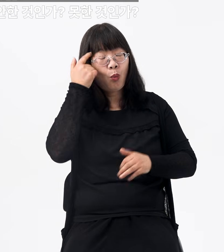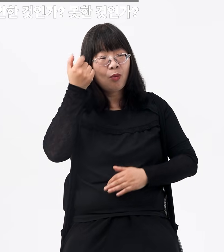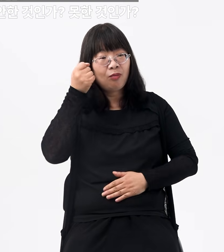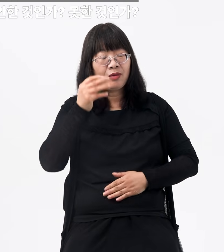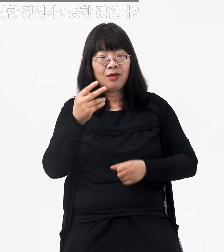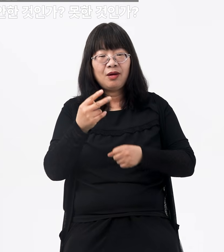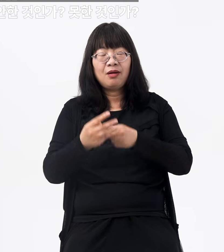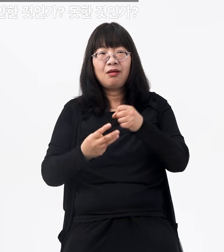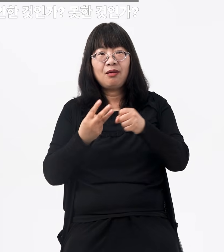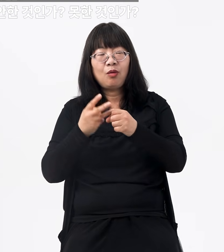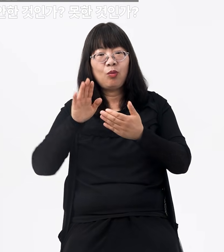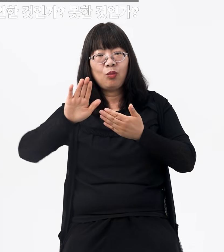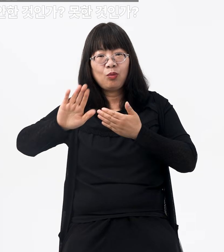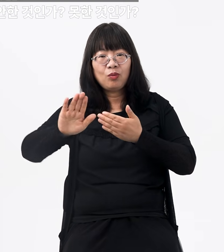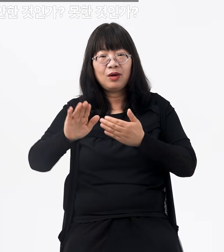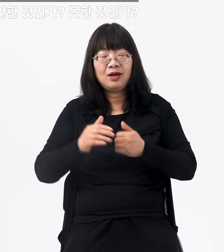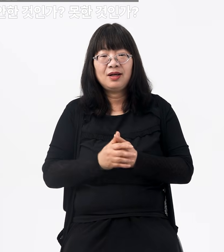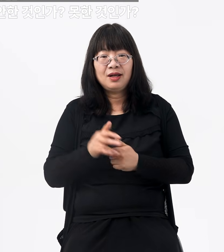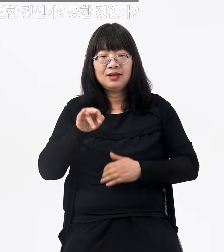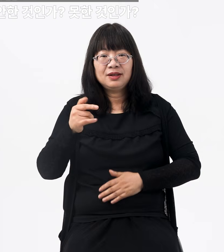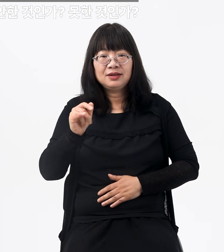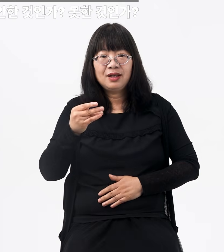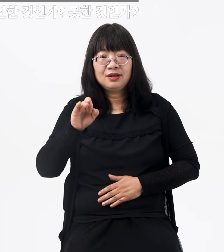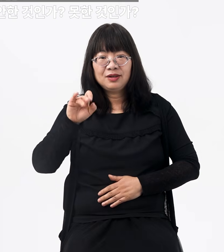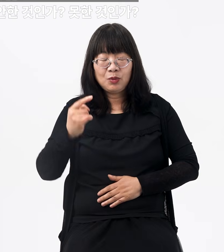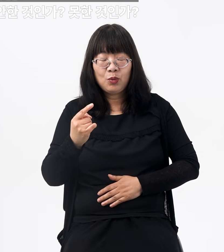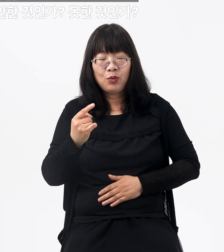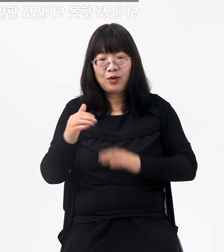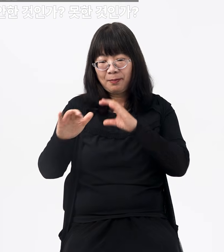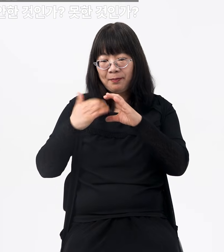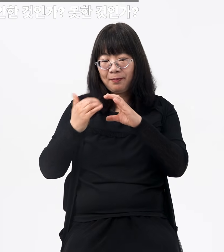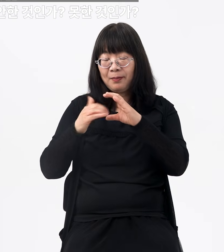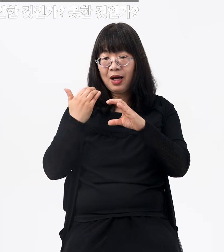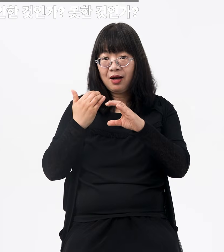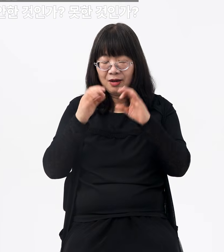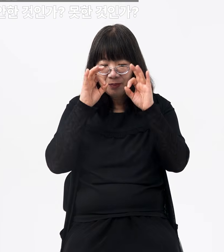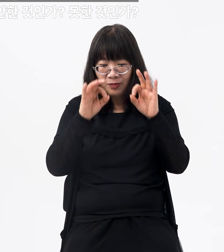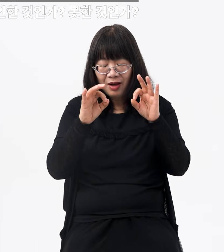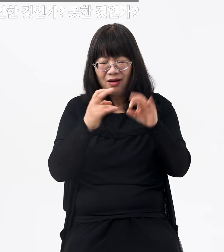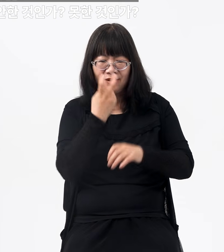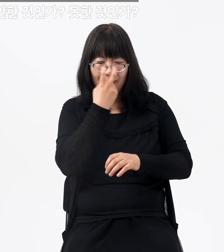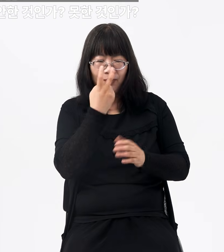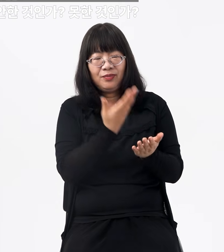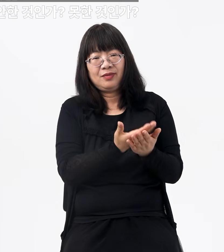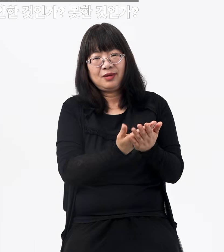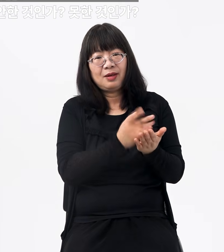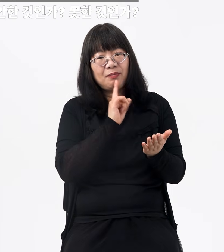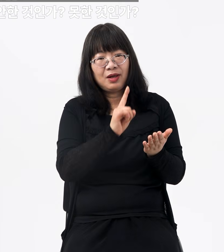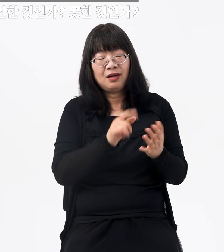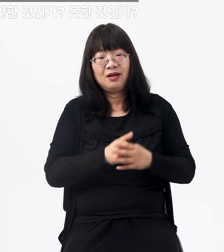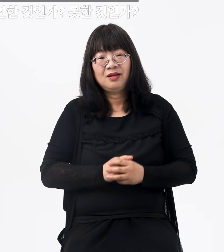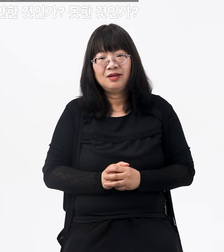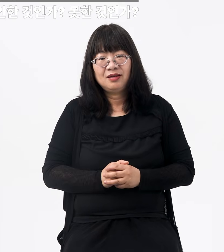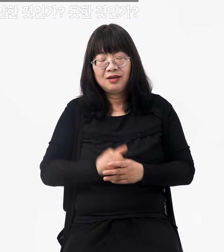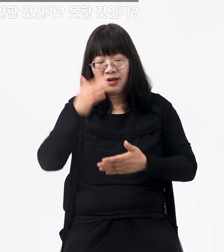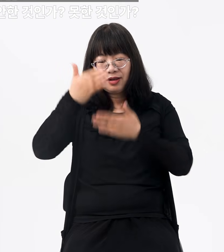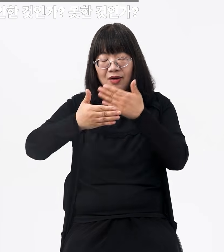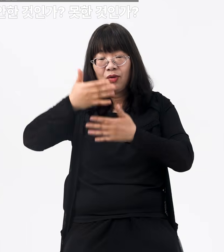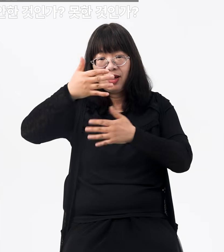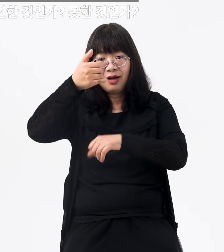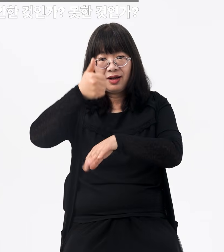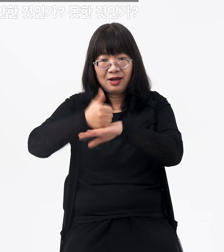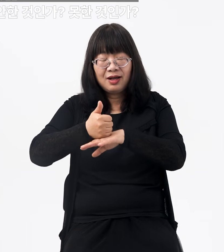뭐 그 시나리오를 자꾸 보내오세요. 봤더니 감수를 해달라는 거예요. 그 영화 마지막 그